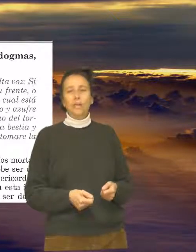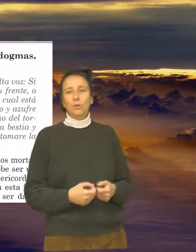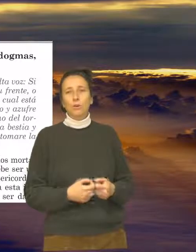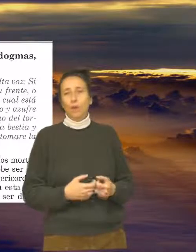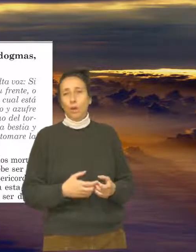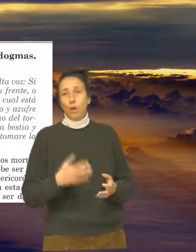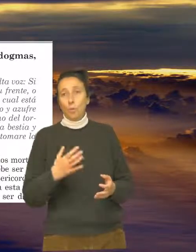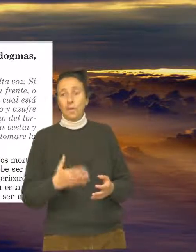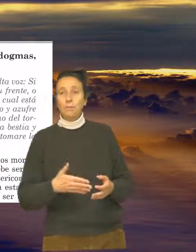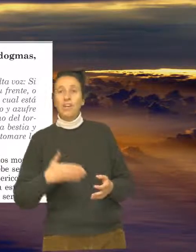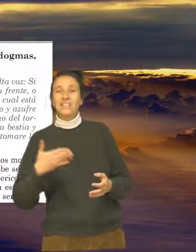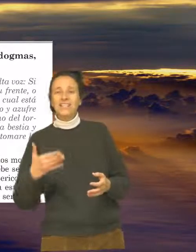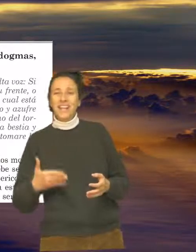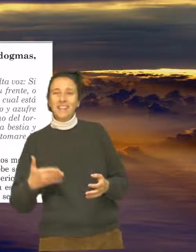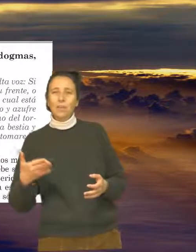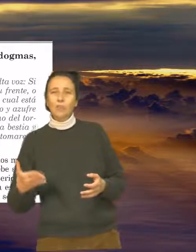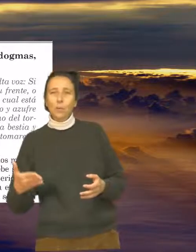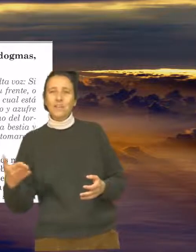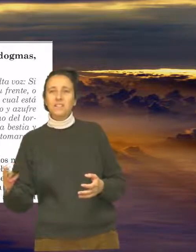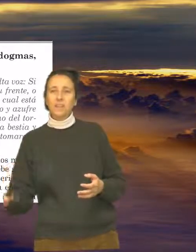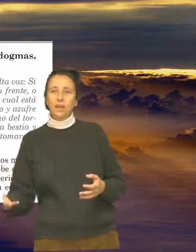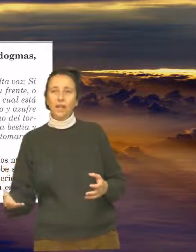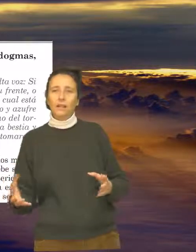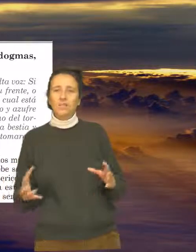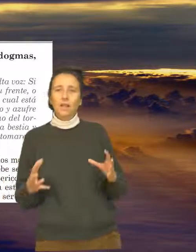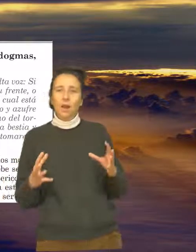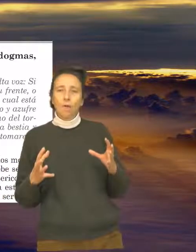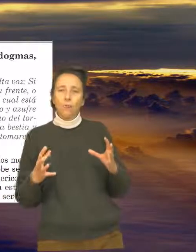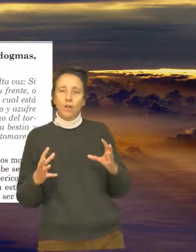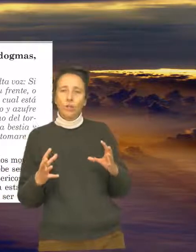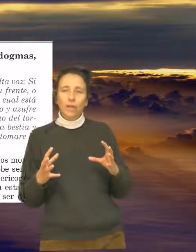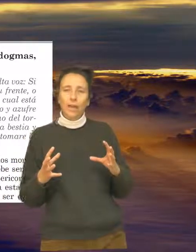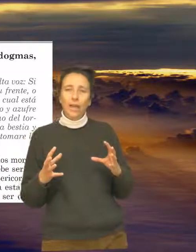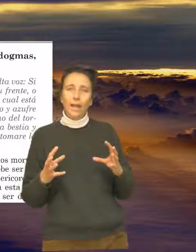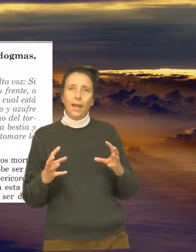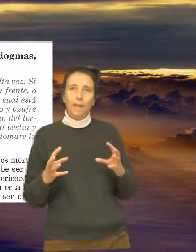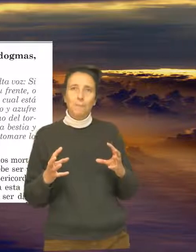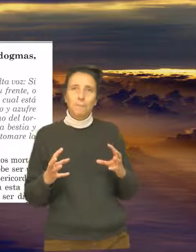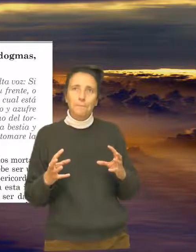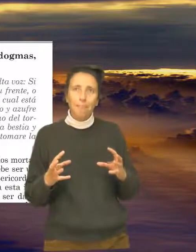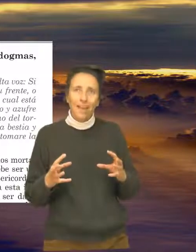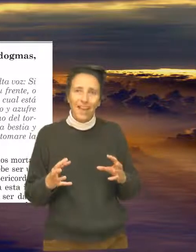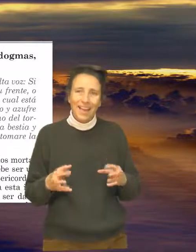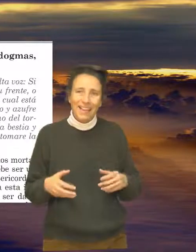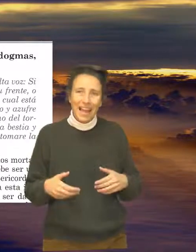el contenido, como mínimo en 7 formas diferentes, fueron